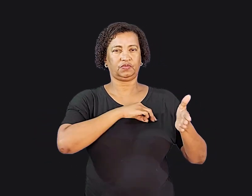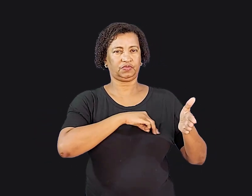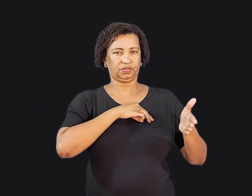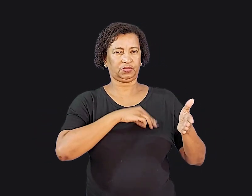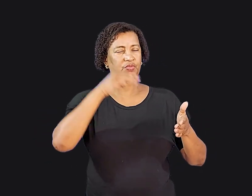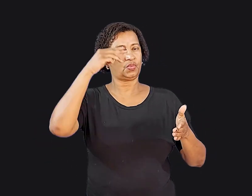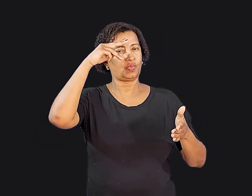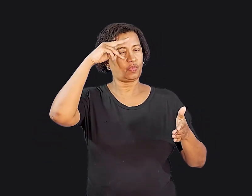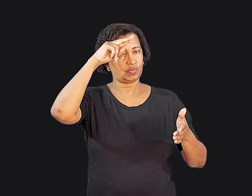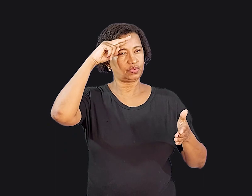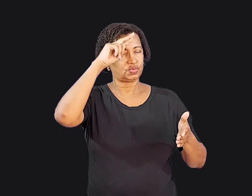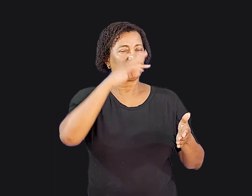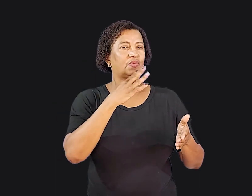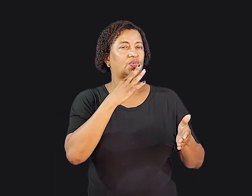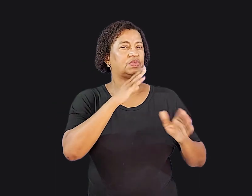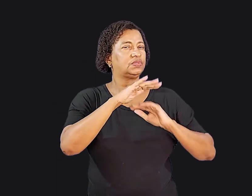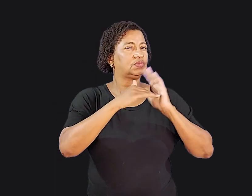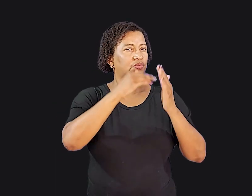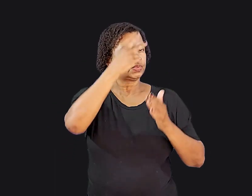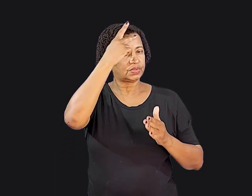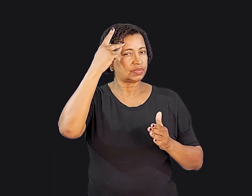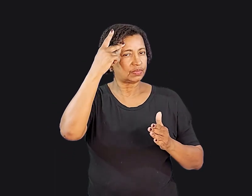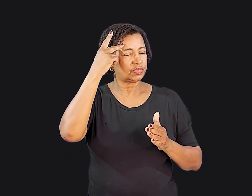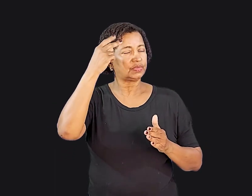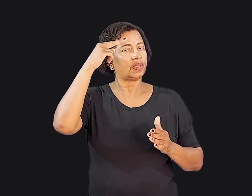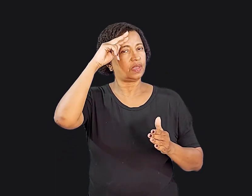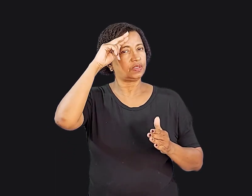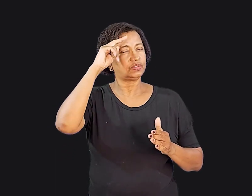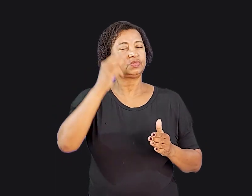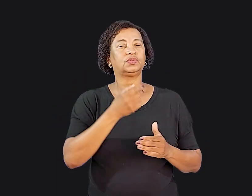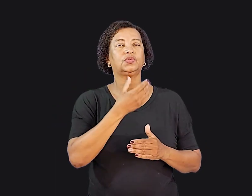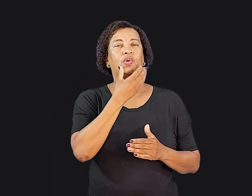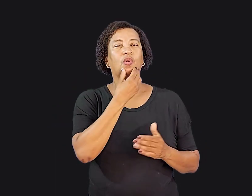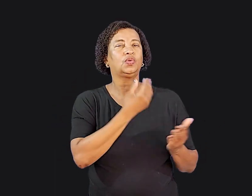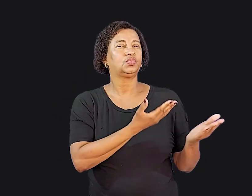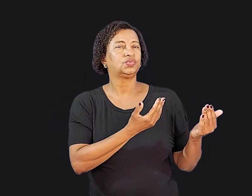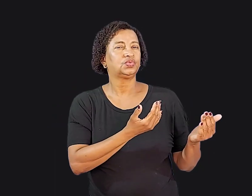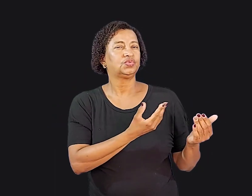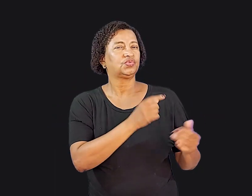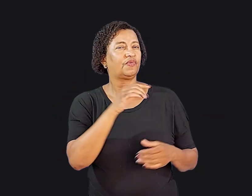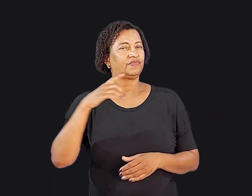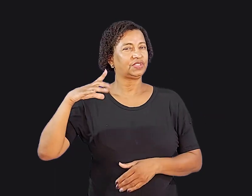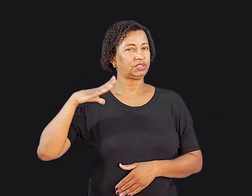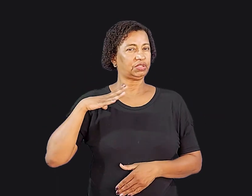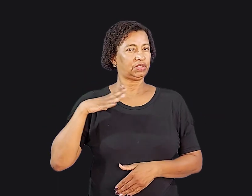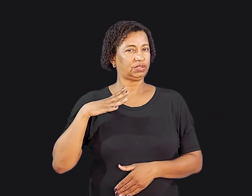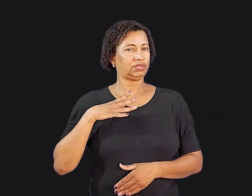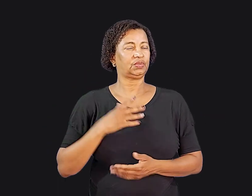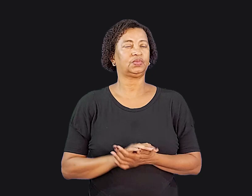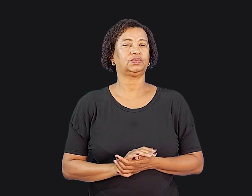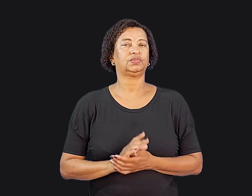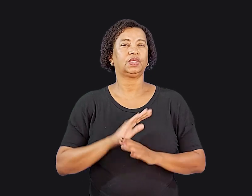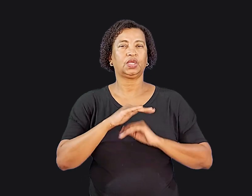história muito conhecida de todos. É a chamada história do jovem rico. Este jovem rico era um símbolo para todos,